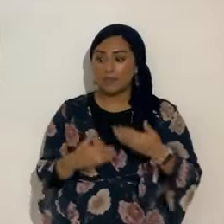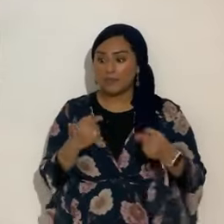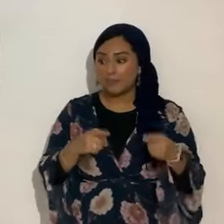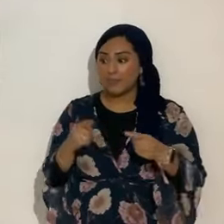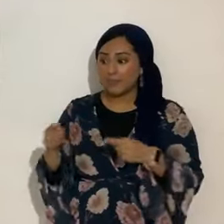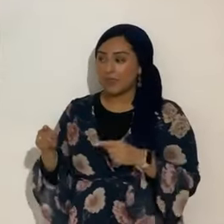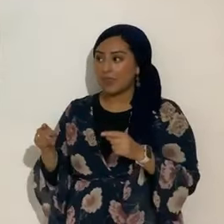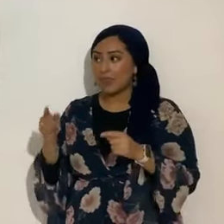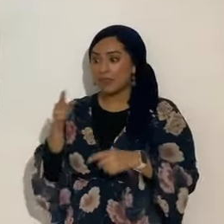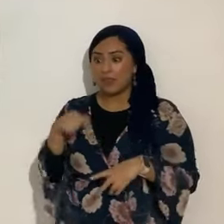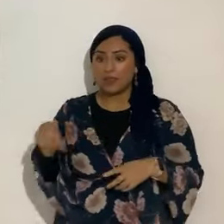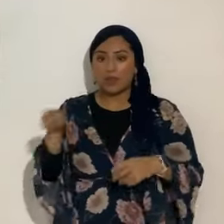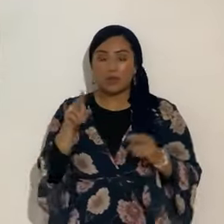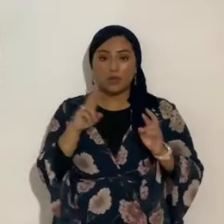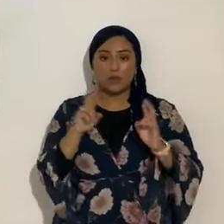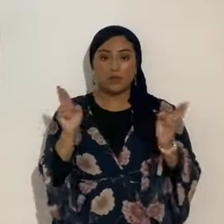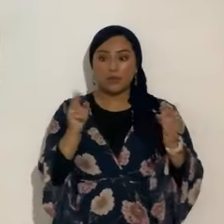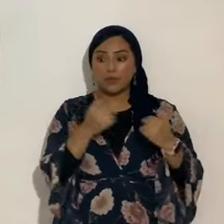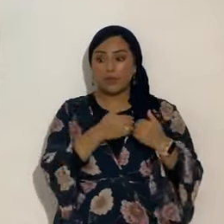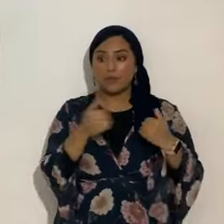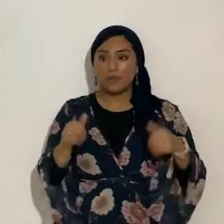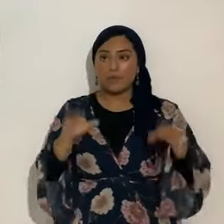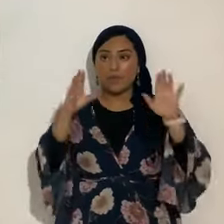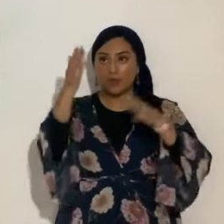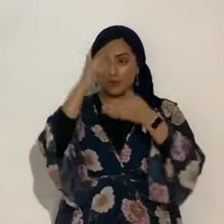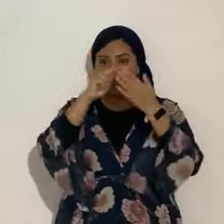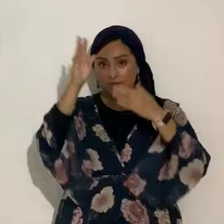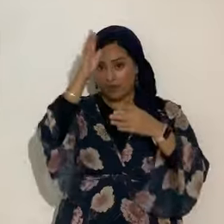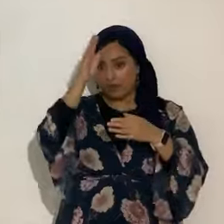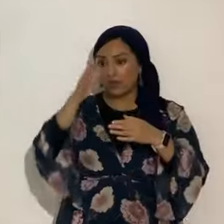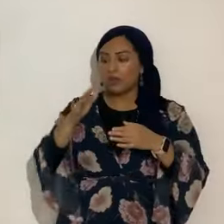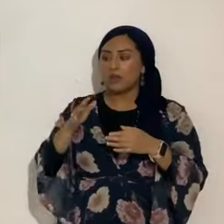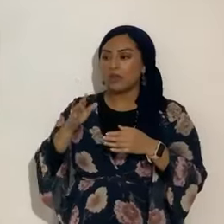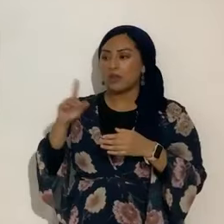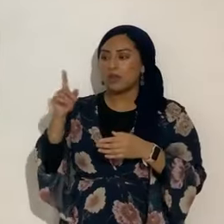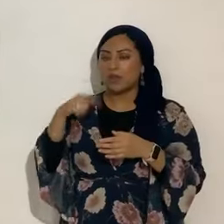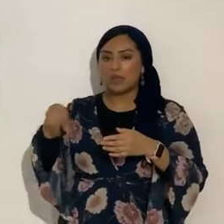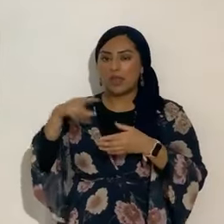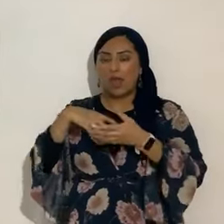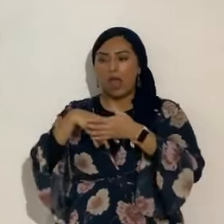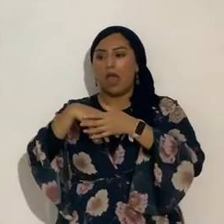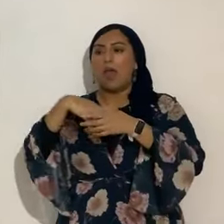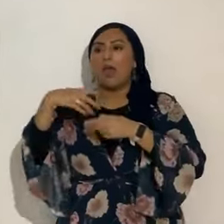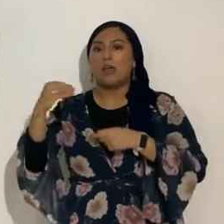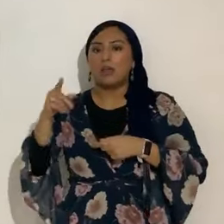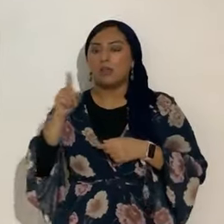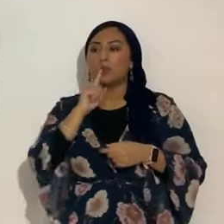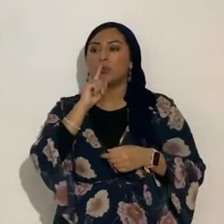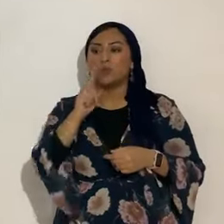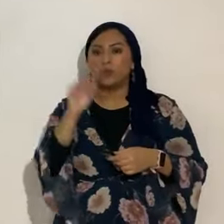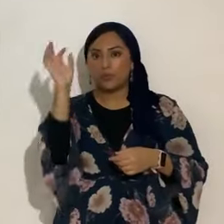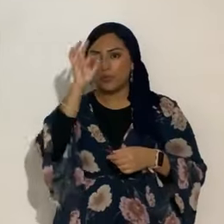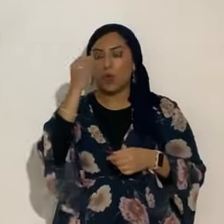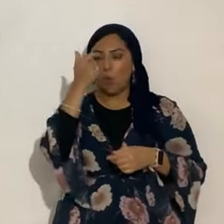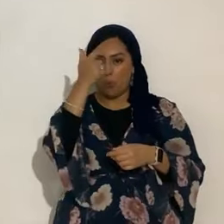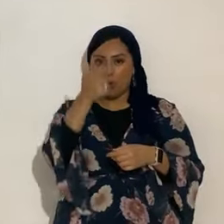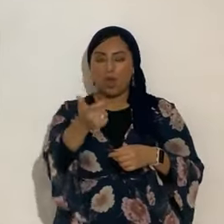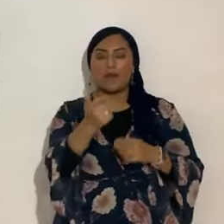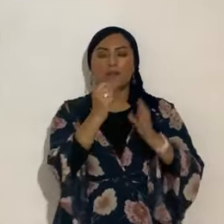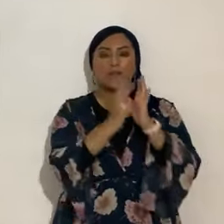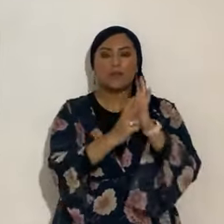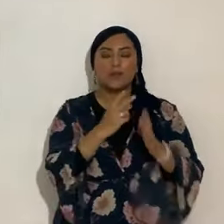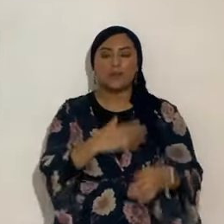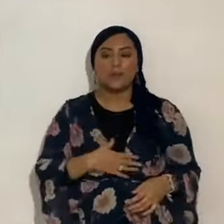que aparentemente ellos ya estaban consagrados al Eterno, empezó a salir su verdadera naturaleza. Vean ese video, 2